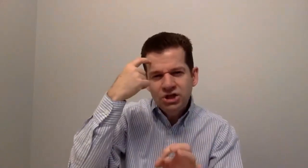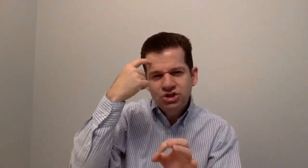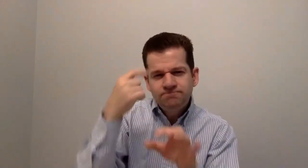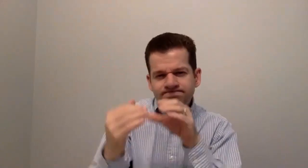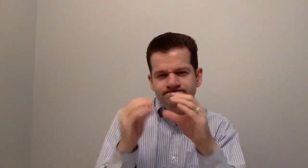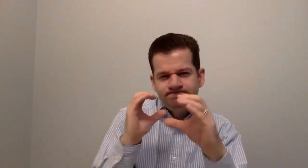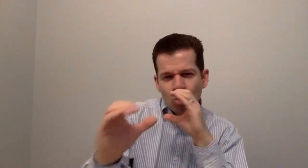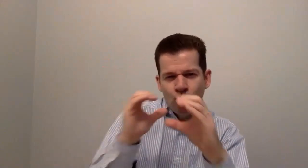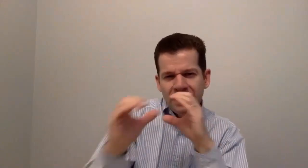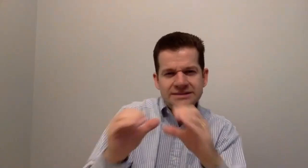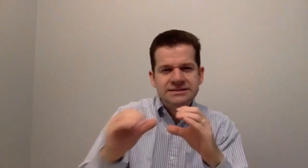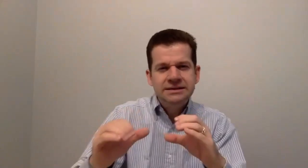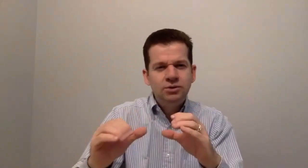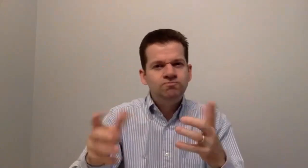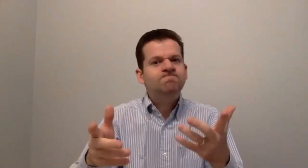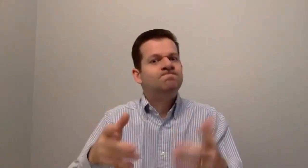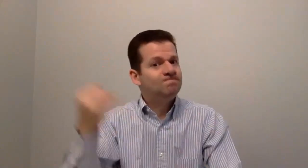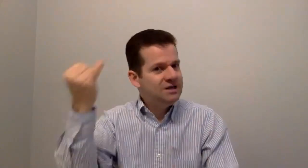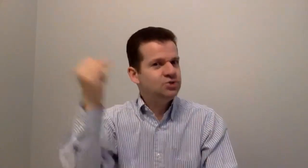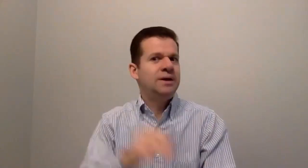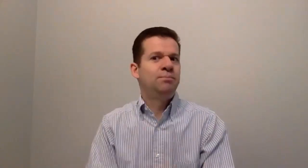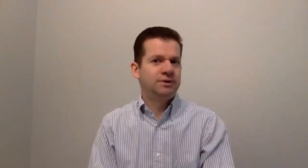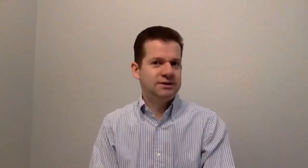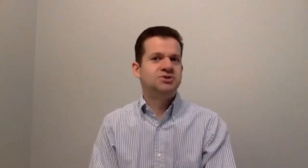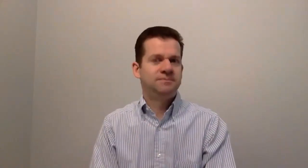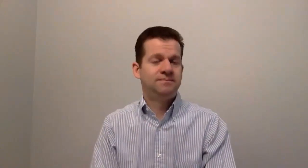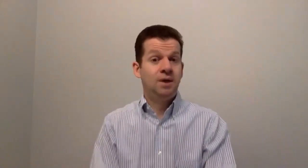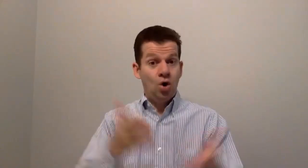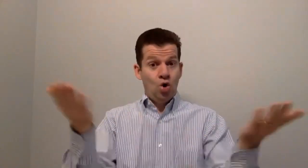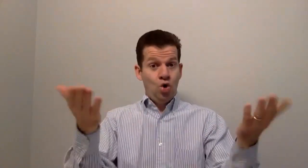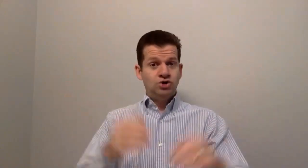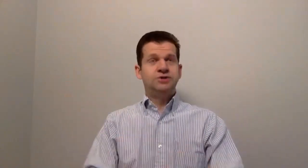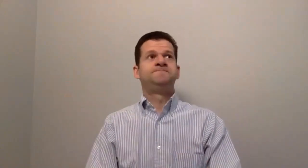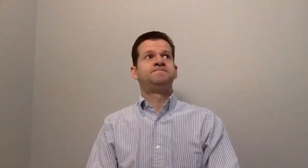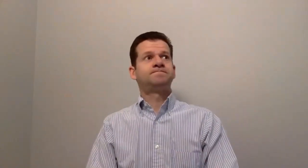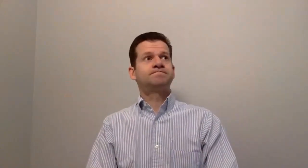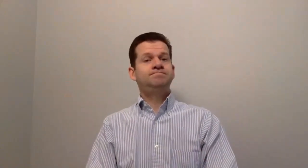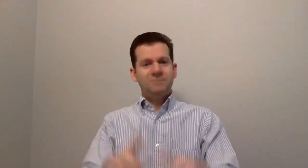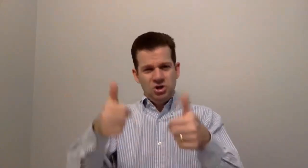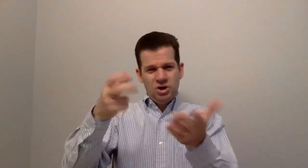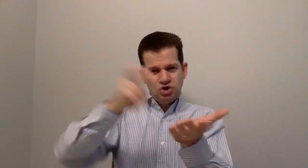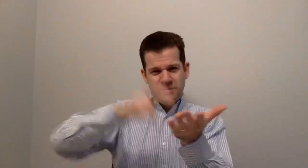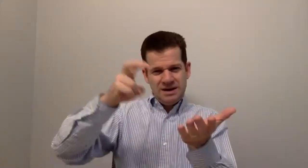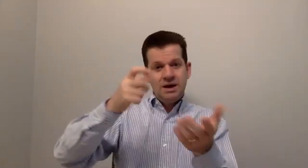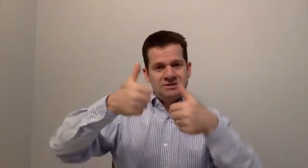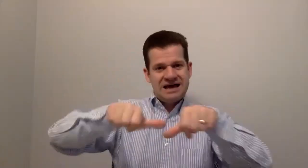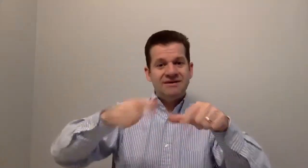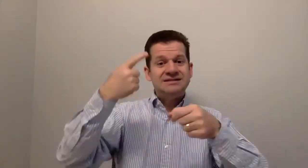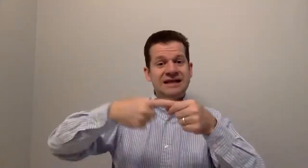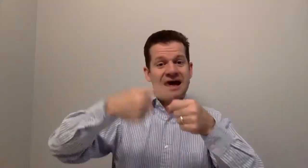mente, comunicação, isso é importante. Hoje, de manhã, eu estava na